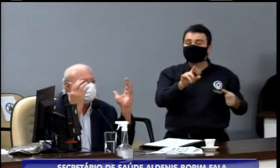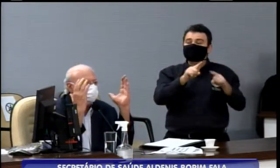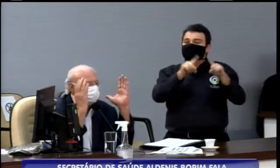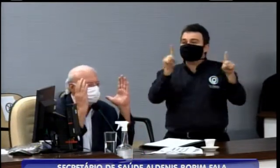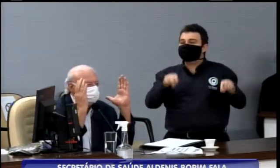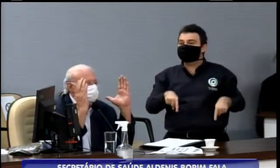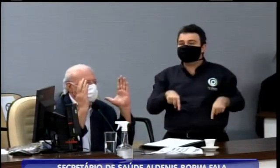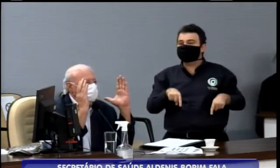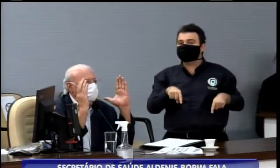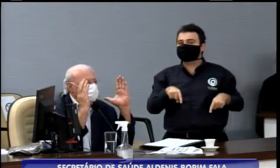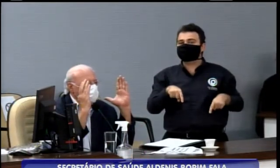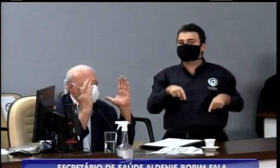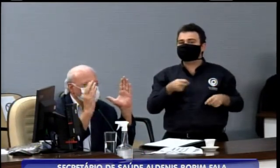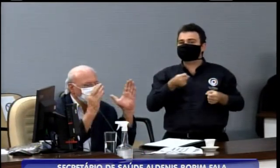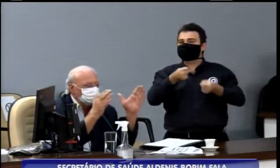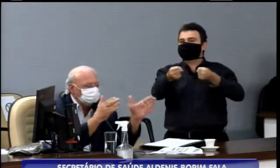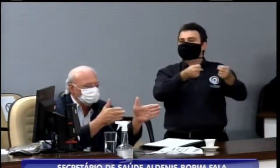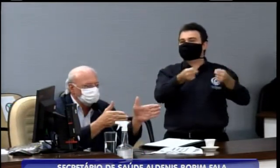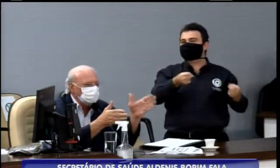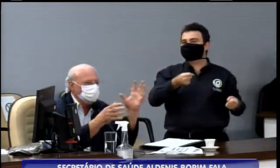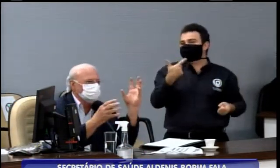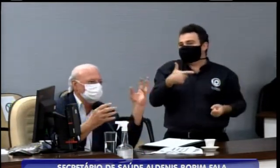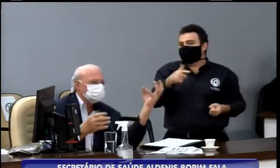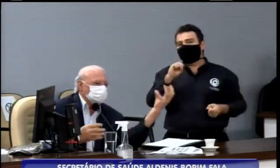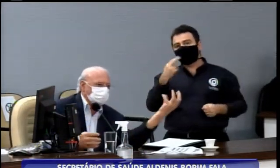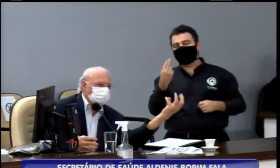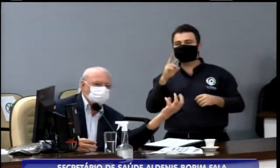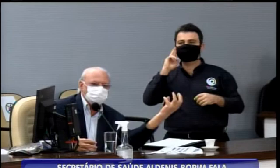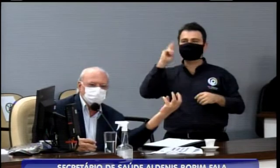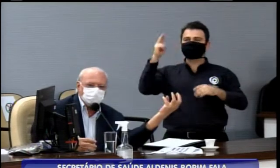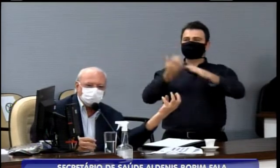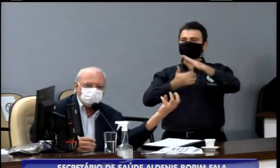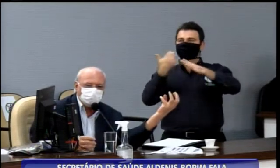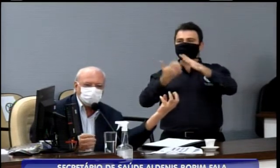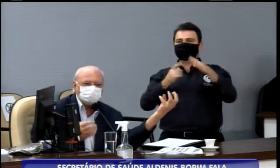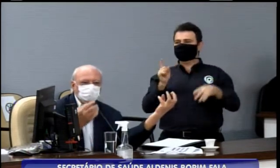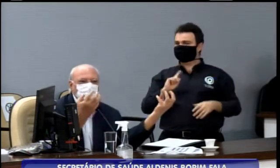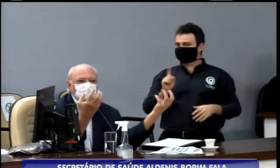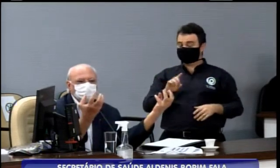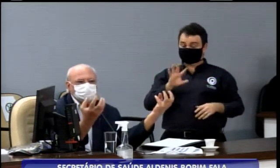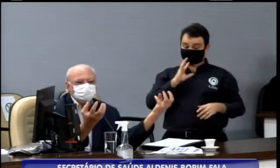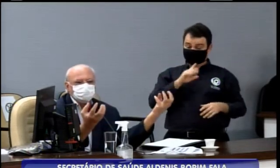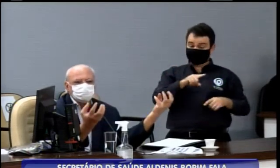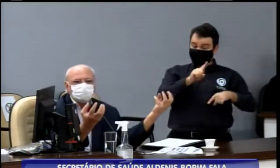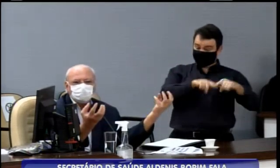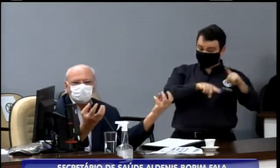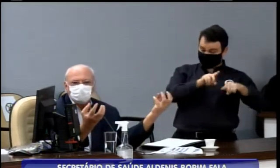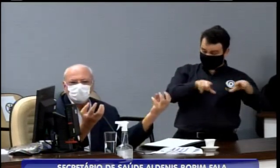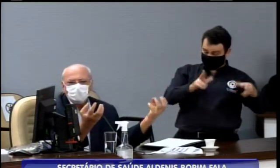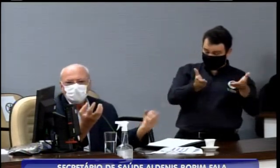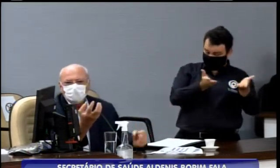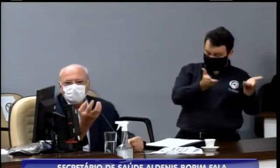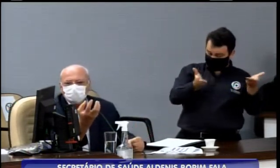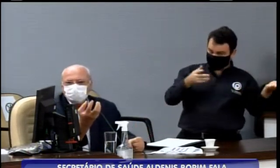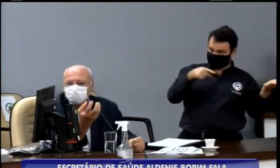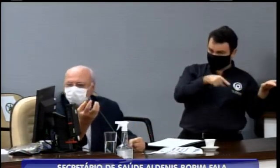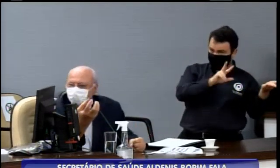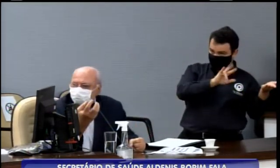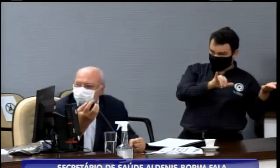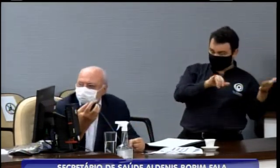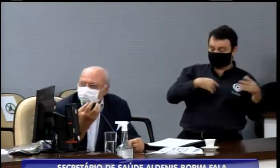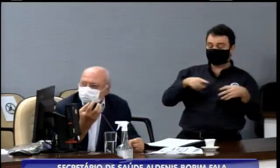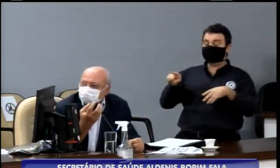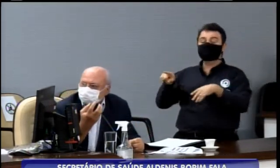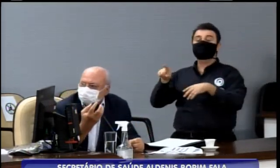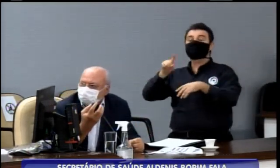o que nós vamos fazer é caminhar junto às licitações de equipamento, junto com o